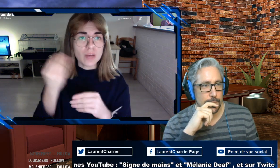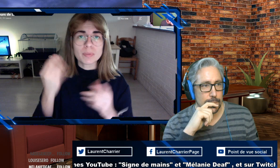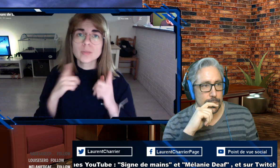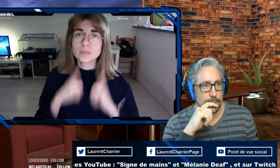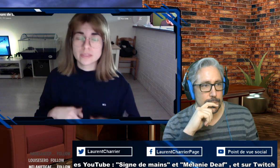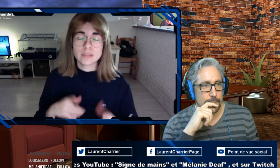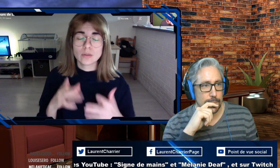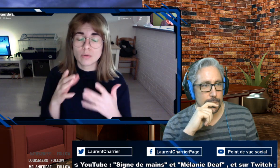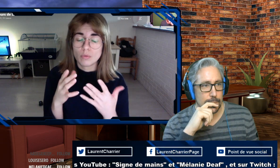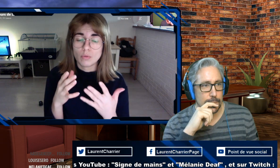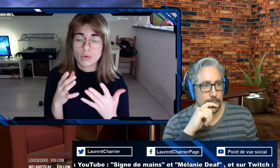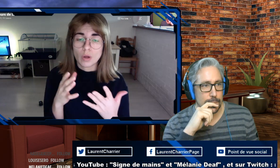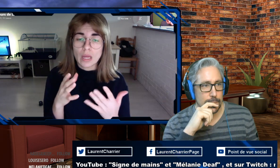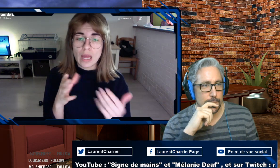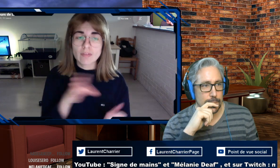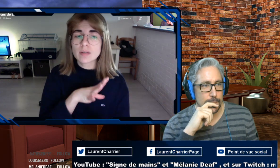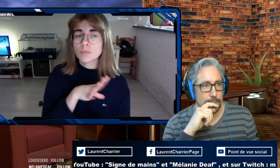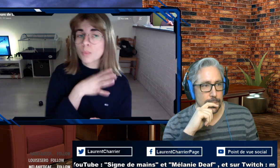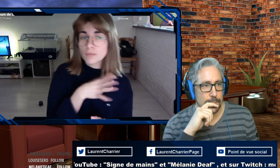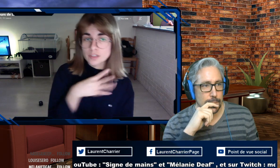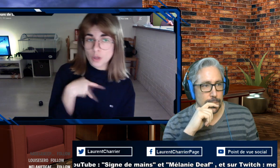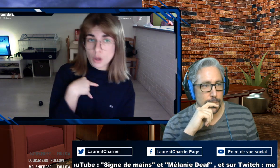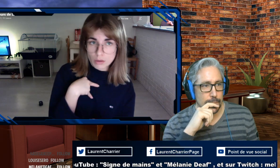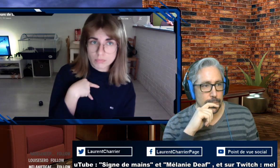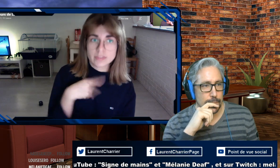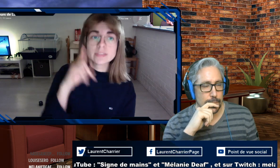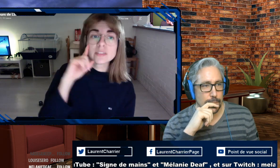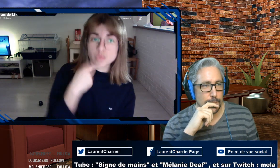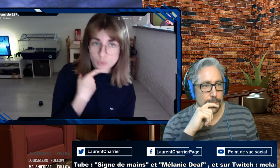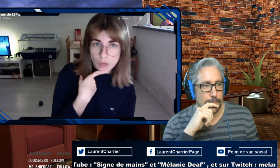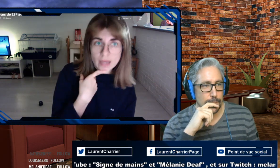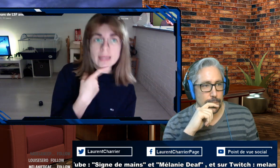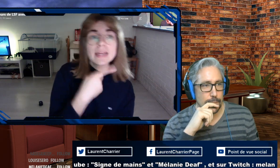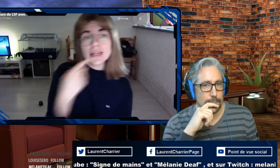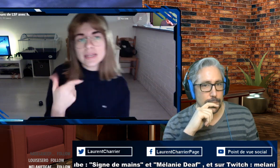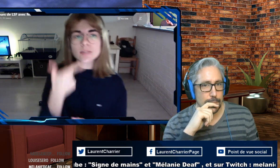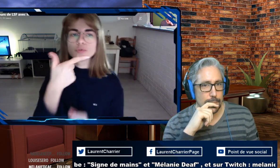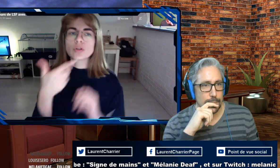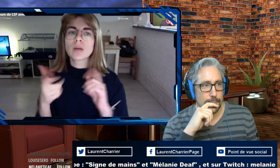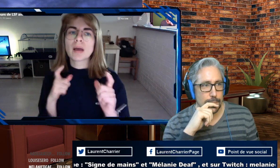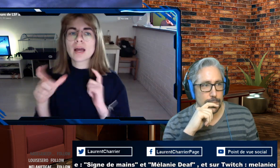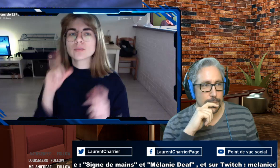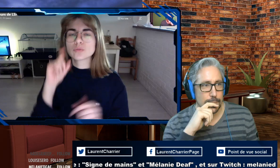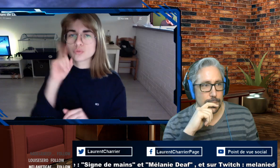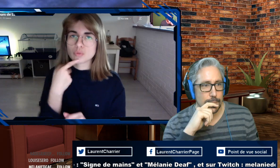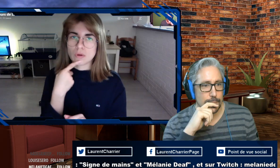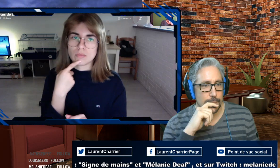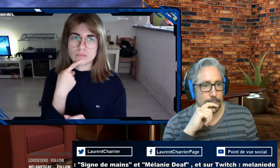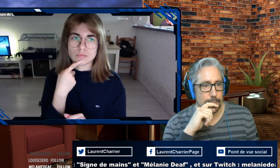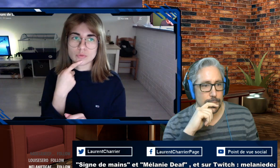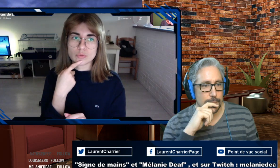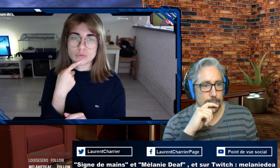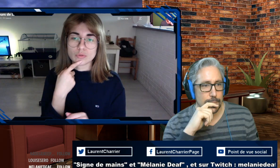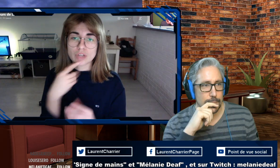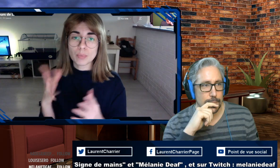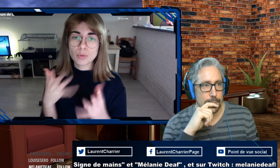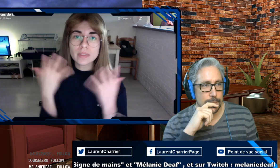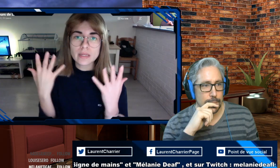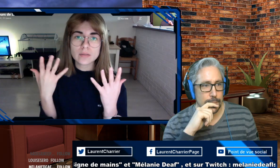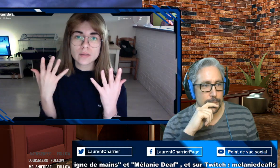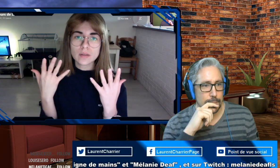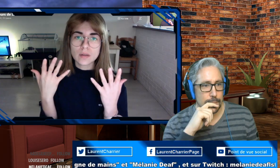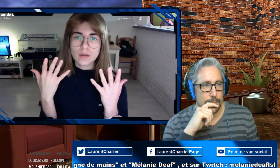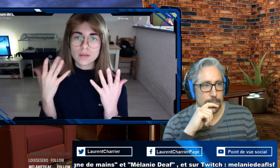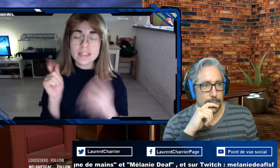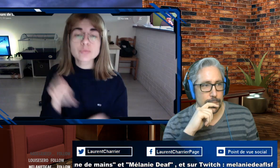Oui, j'ai appris au lycée avec mon professeur qui était sourd et deux camarades sourds. Donc